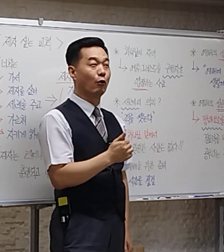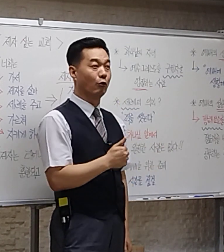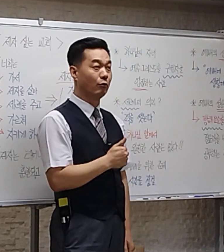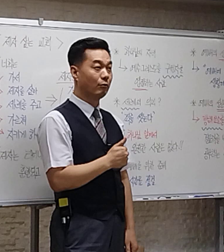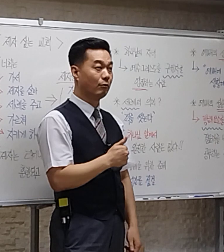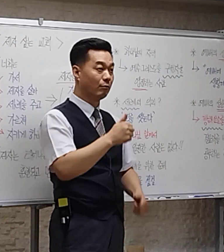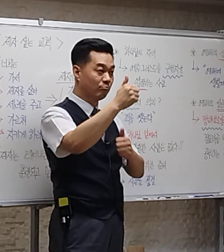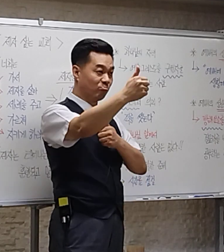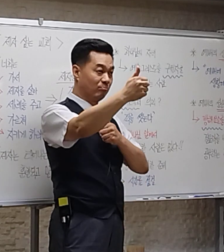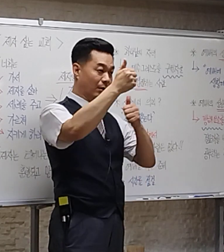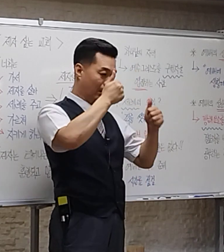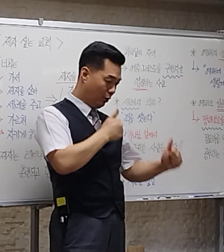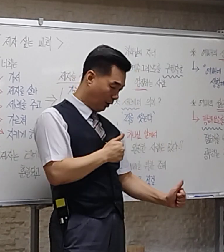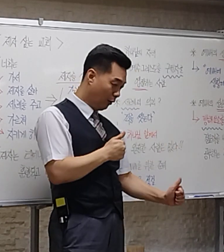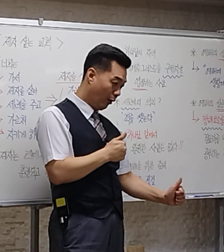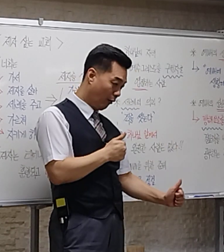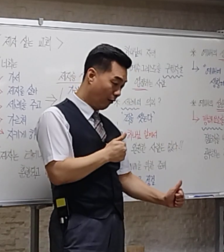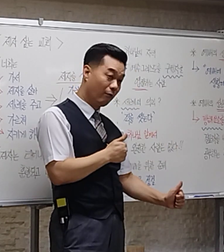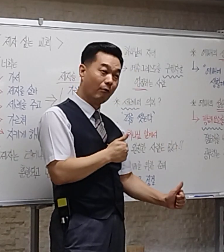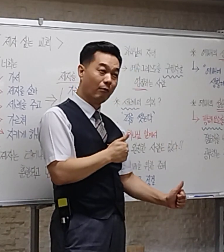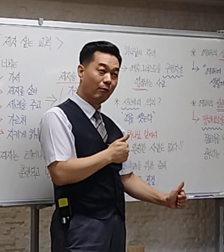거고. 이렇게 된 거예요.